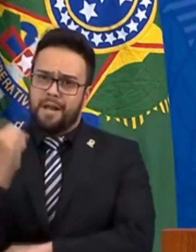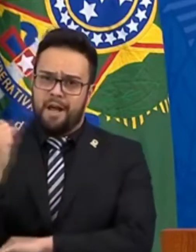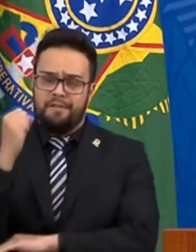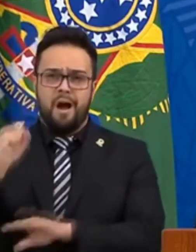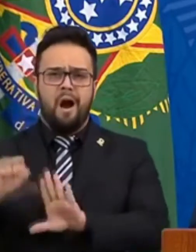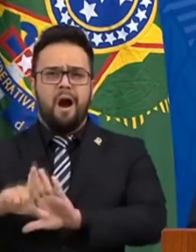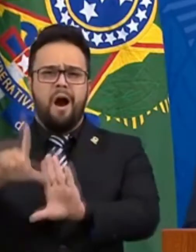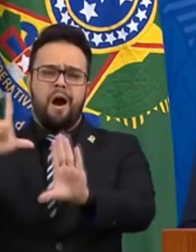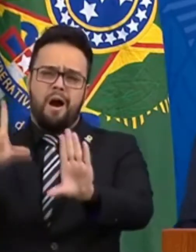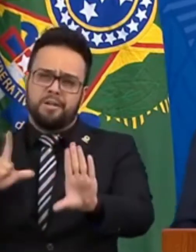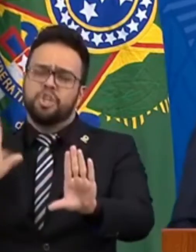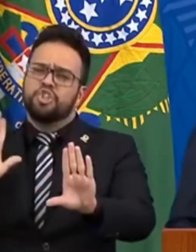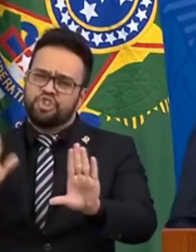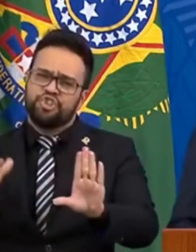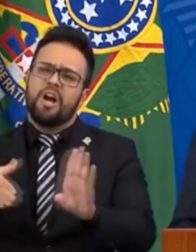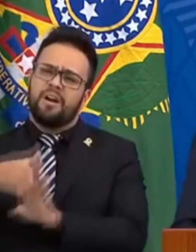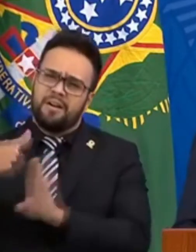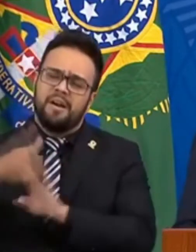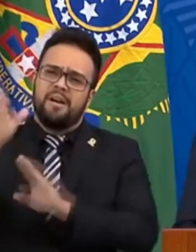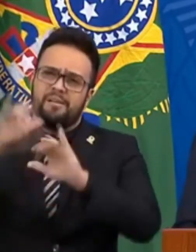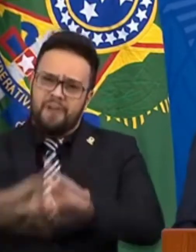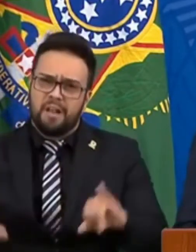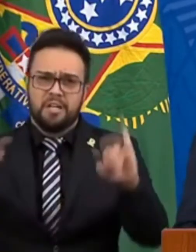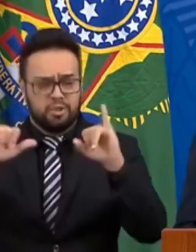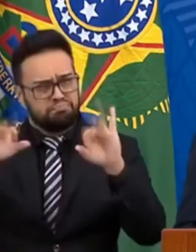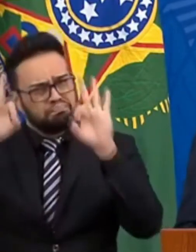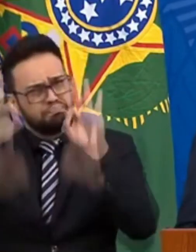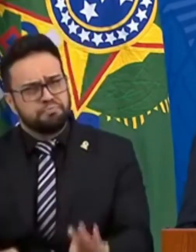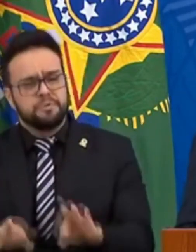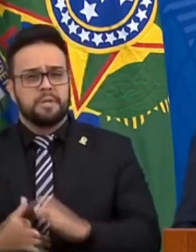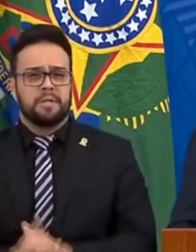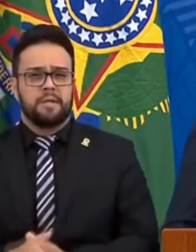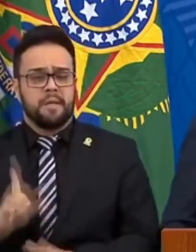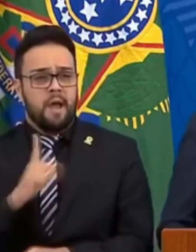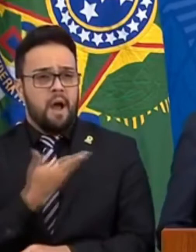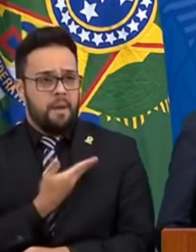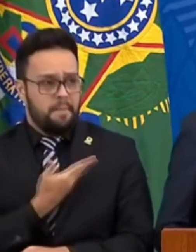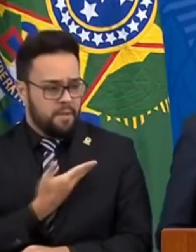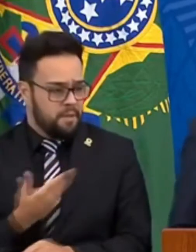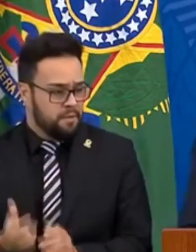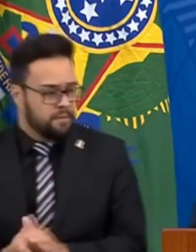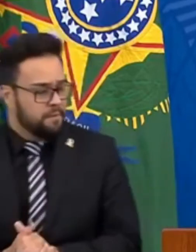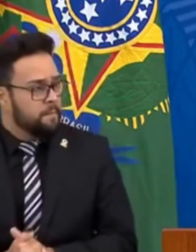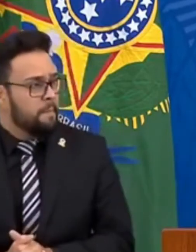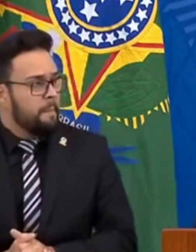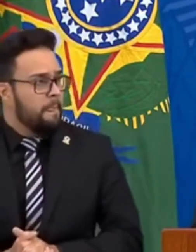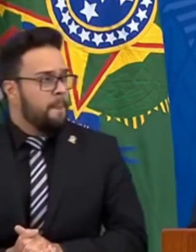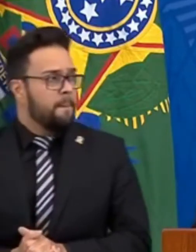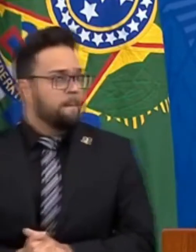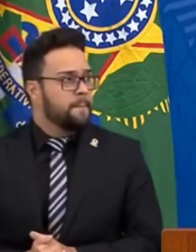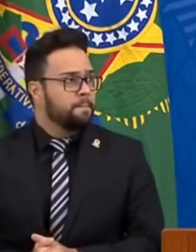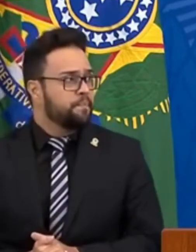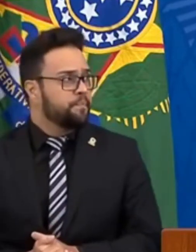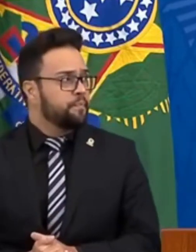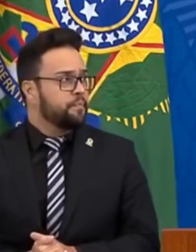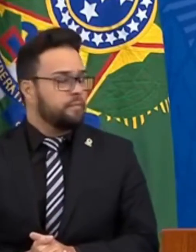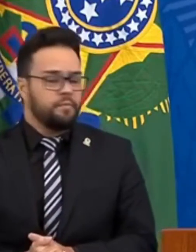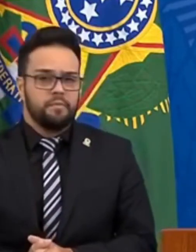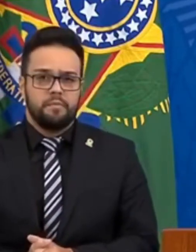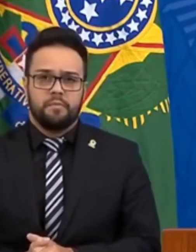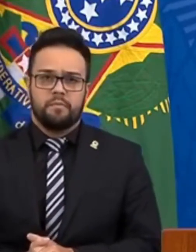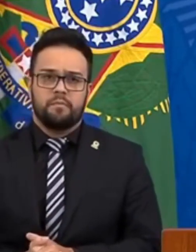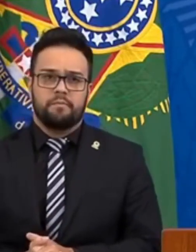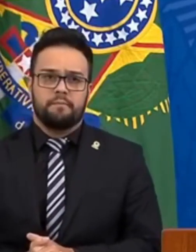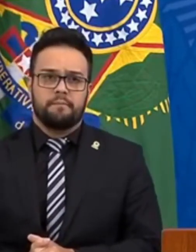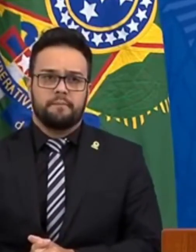muito e eu tenho certeza teus amigos aqui da são aí daí bebê